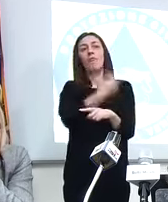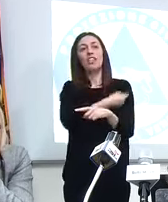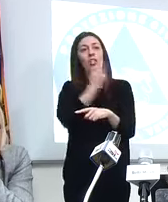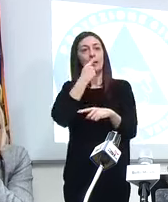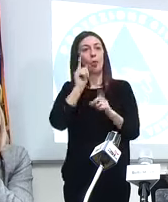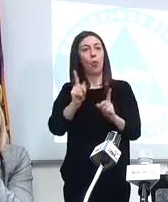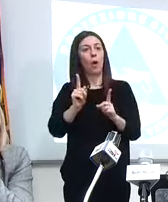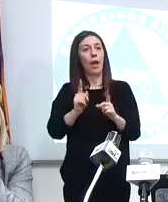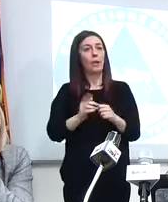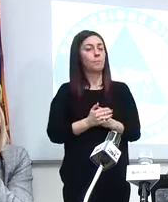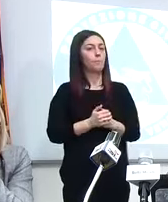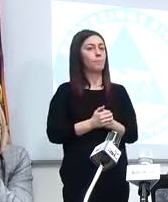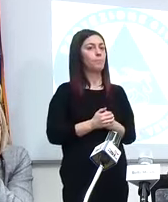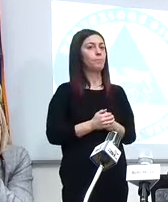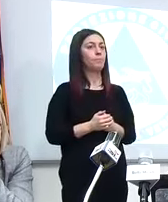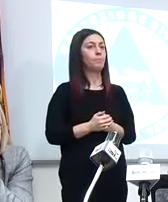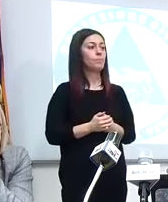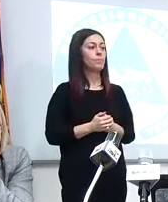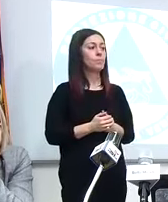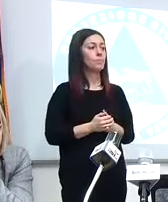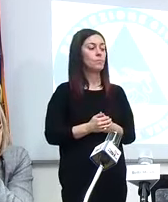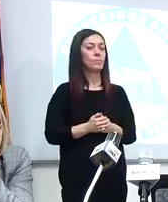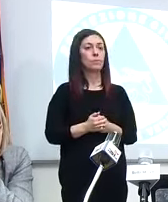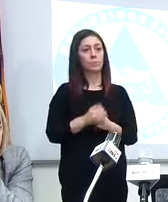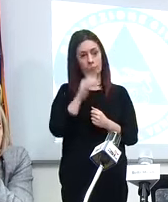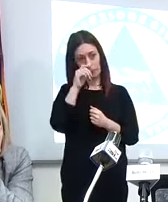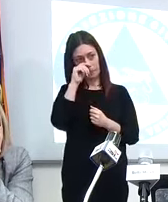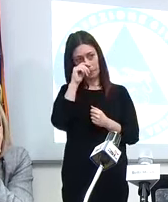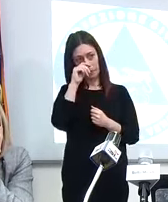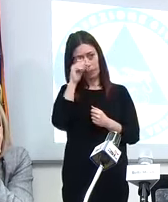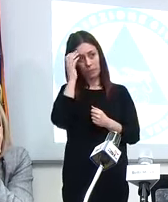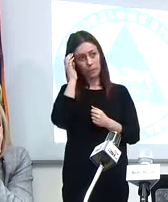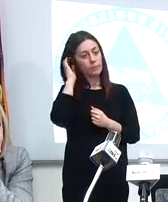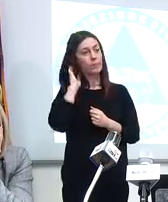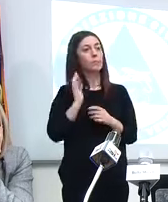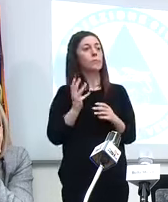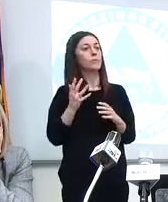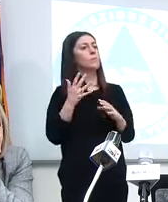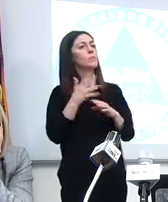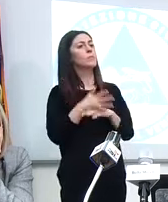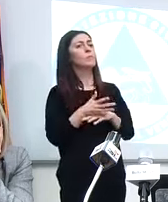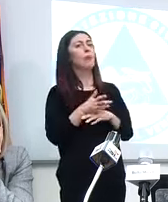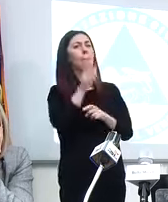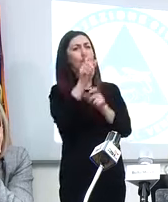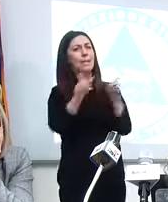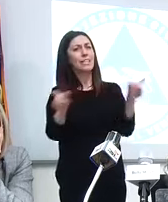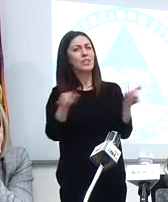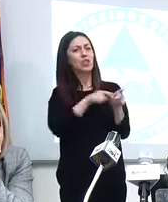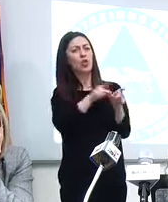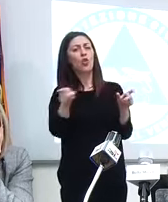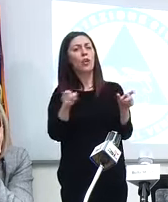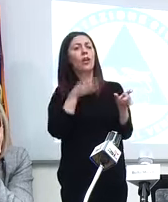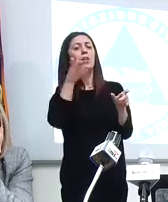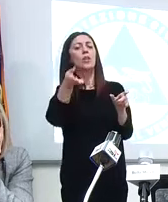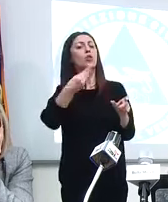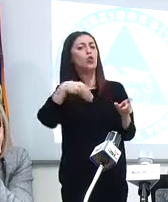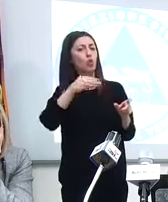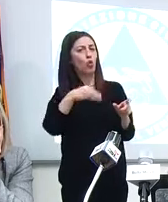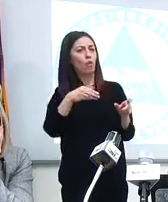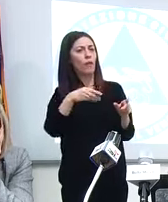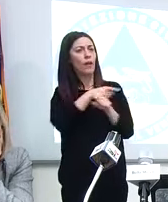Prego. No, no, nessun problema. Una domanda tecnica. Dove vanno queste persone? Vanno le chiamate voi,